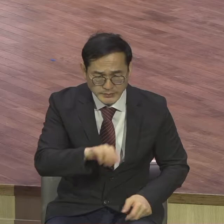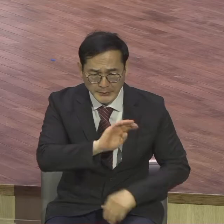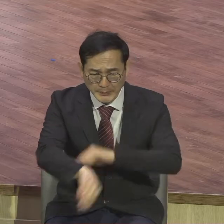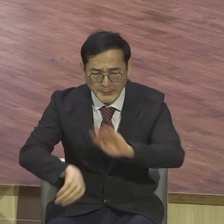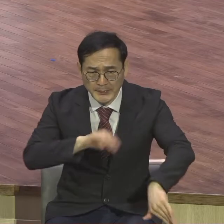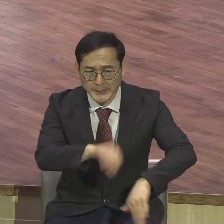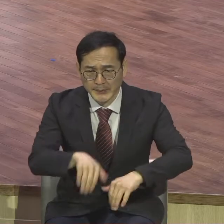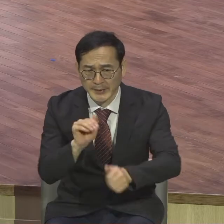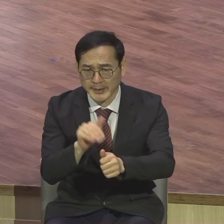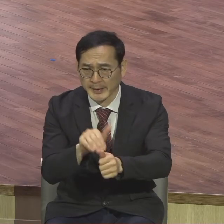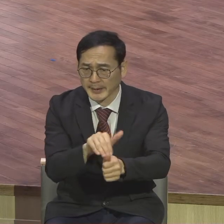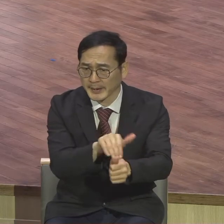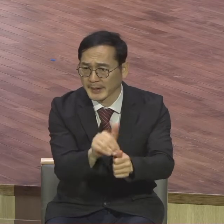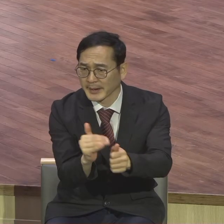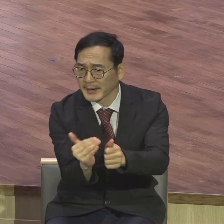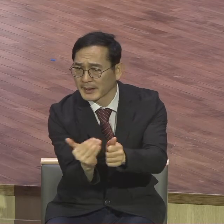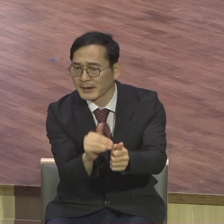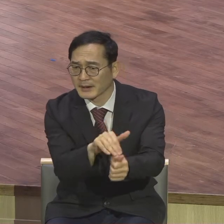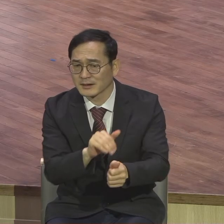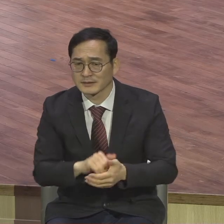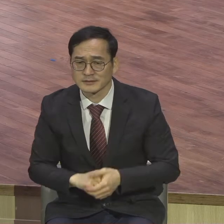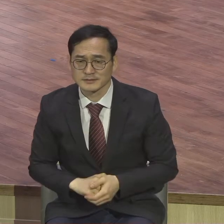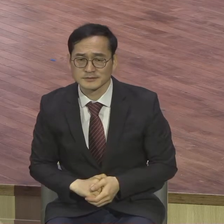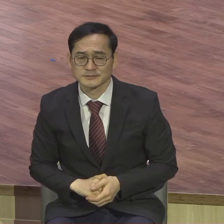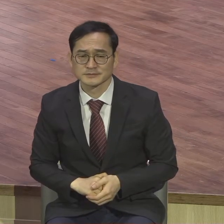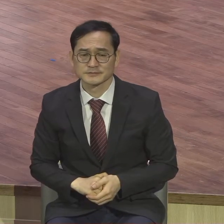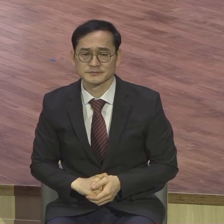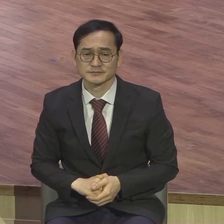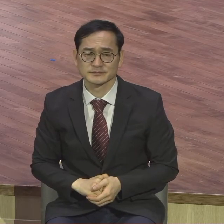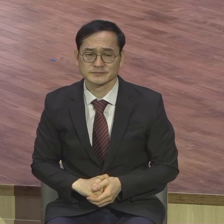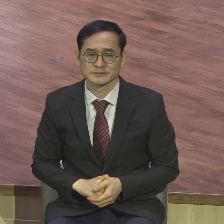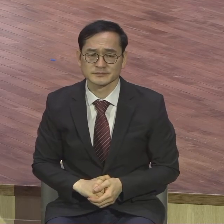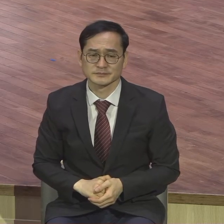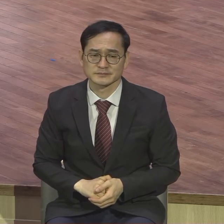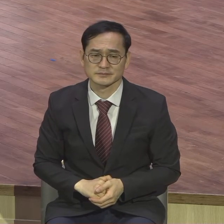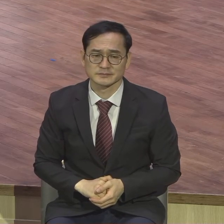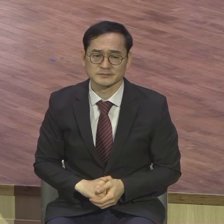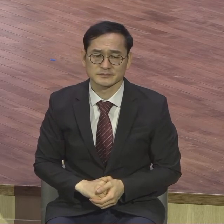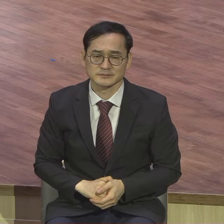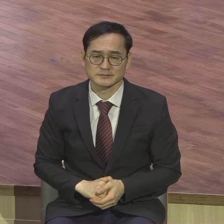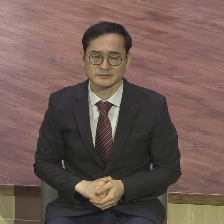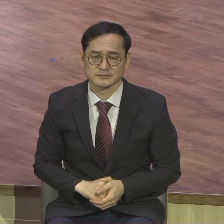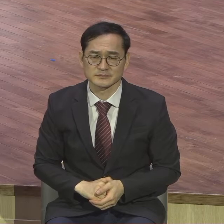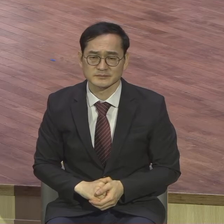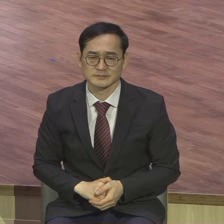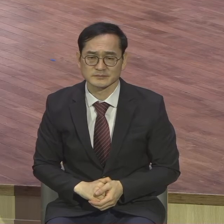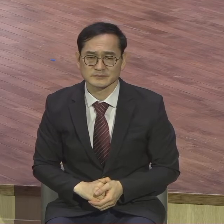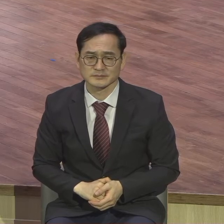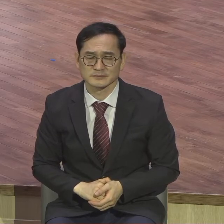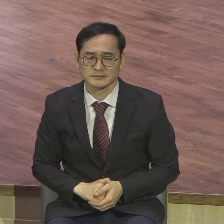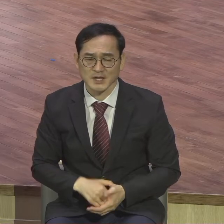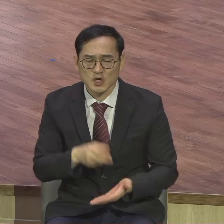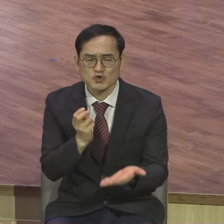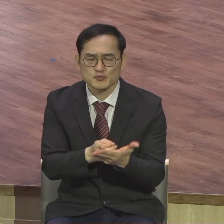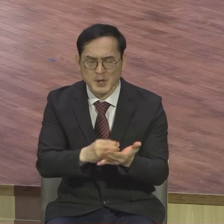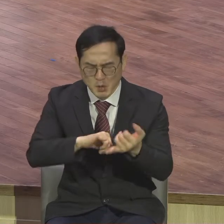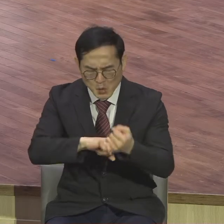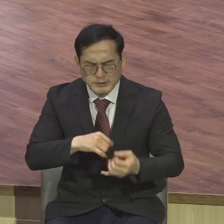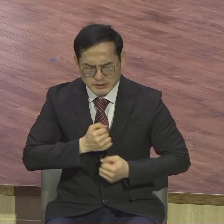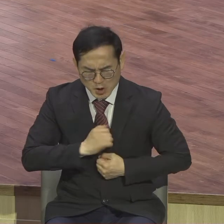유대주의자들 율법을 믿는 것도 좋지만 그래도 율법을 지켜야 된다라고 주장하는 이들이